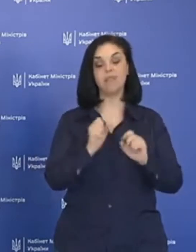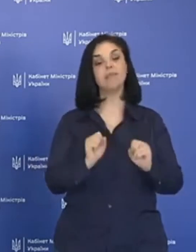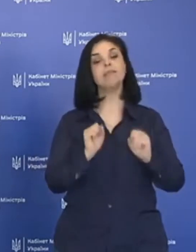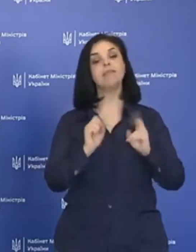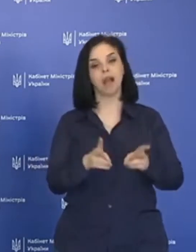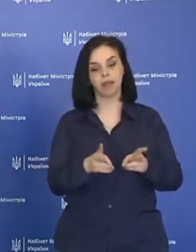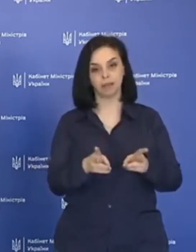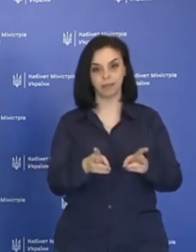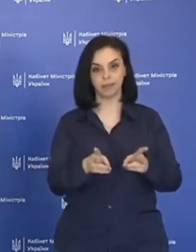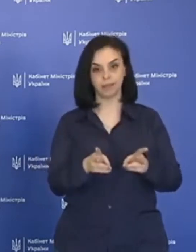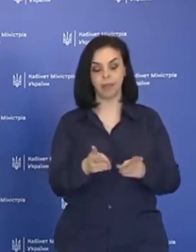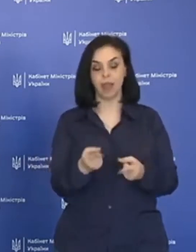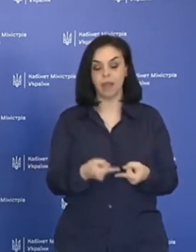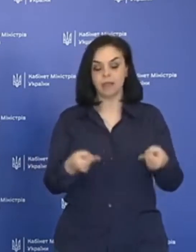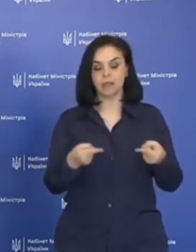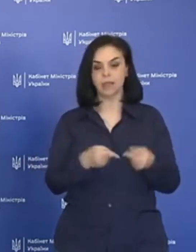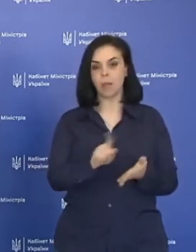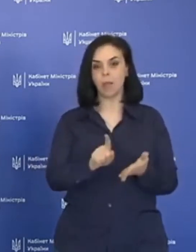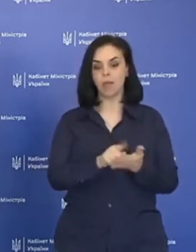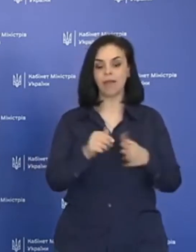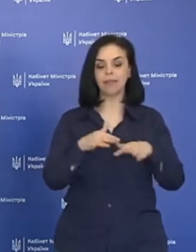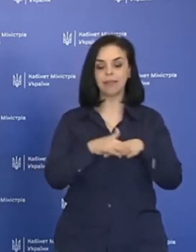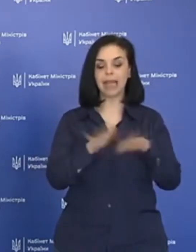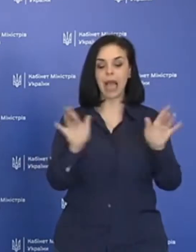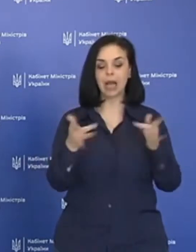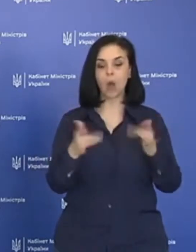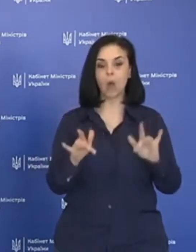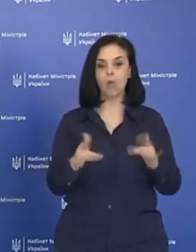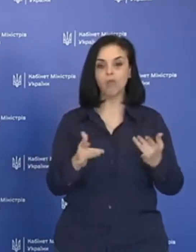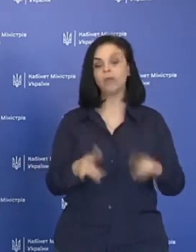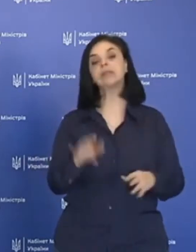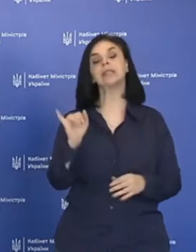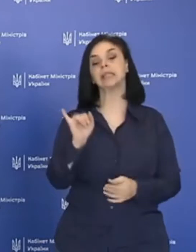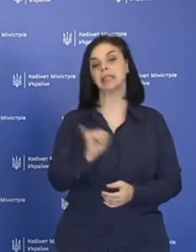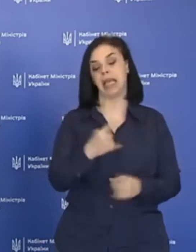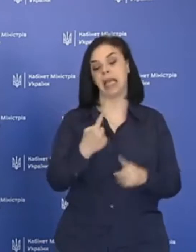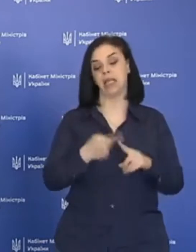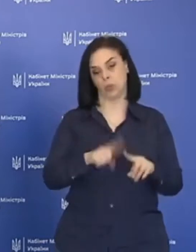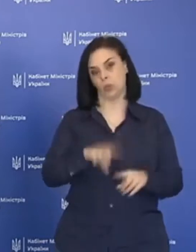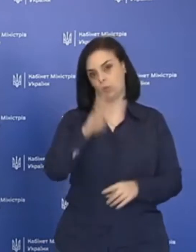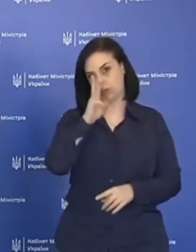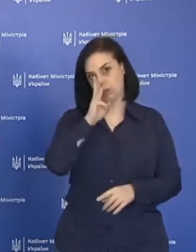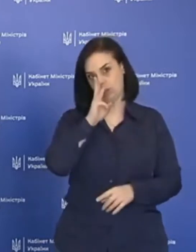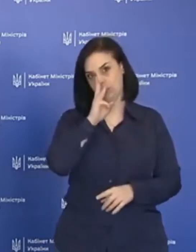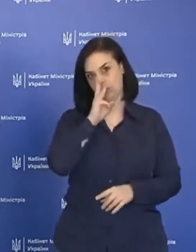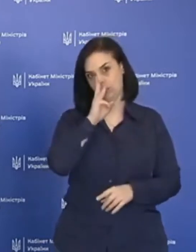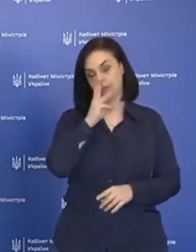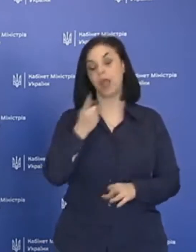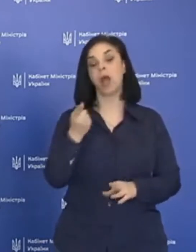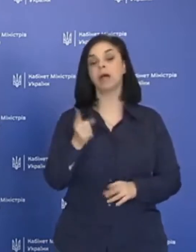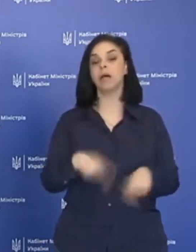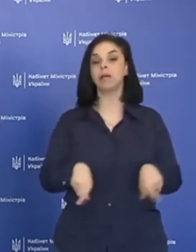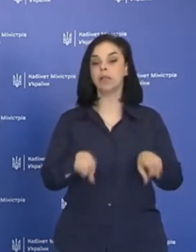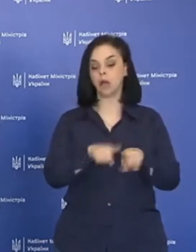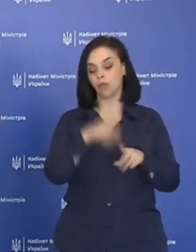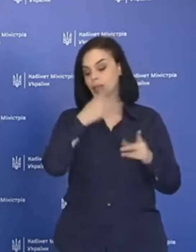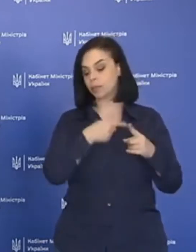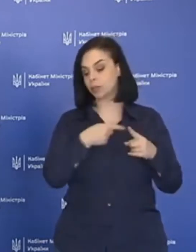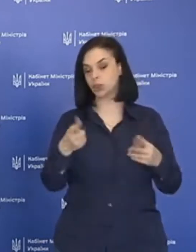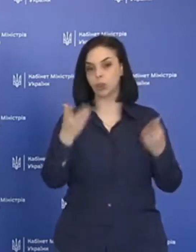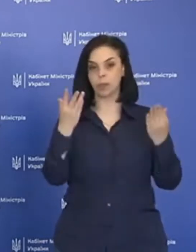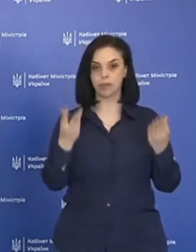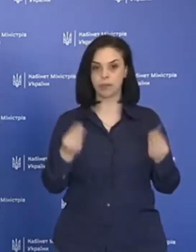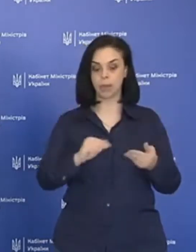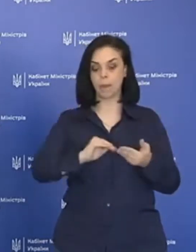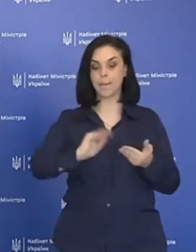спосіб саме повинні нараховувати і цю заробітну плату. Також найближчими